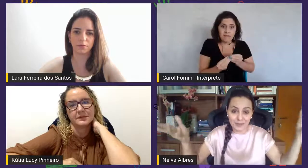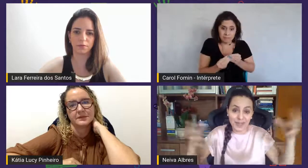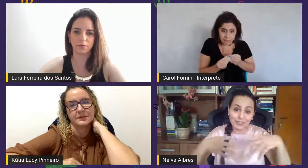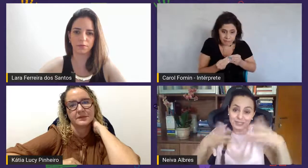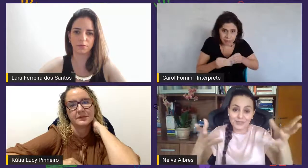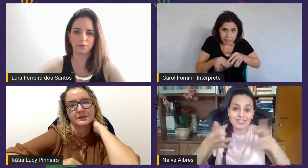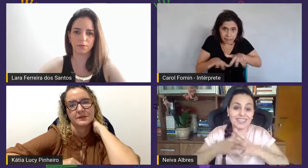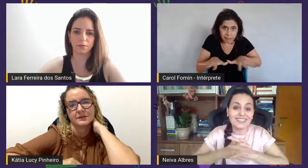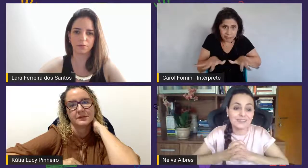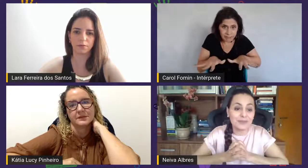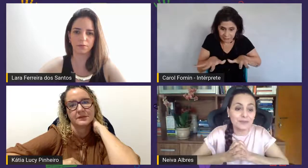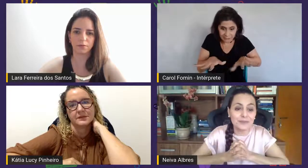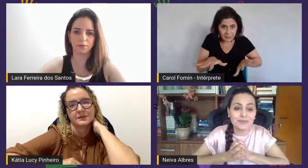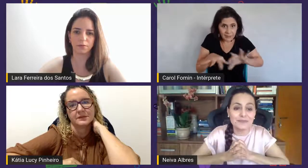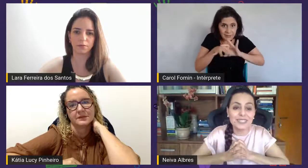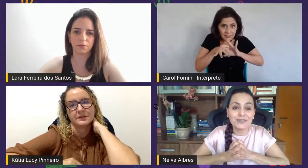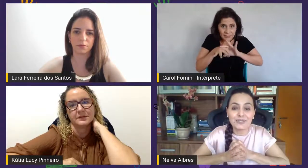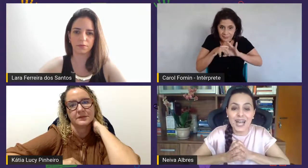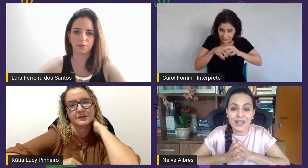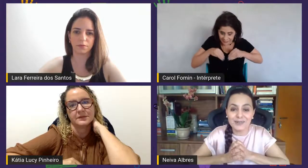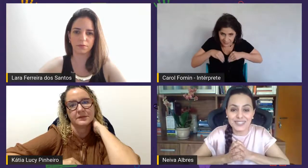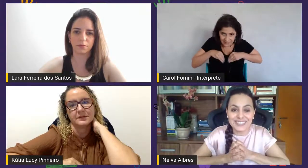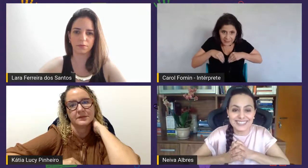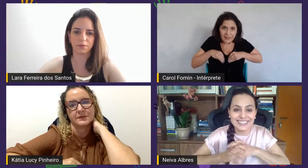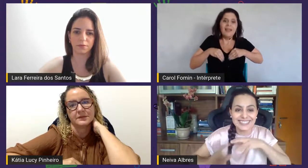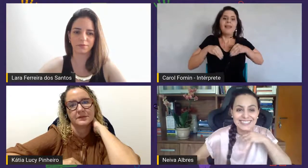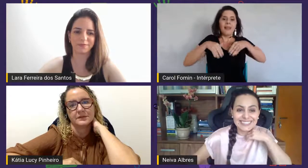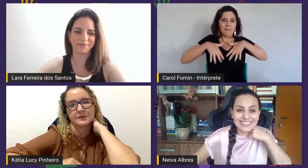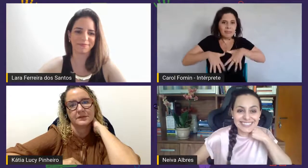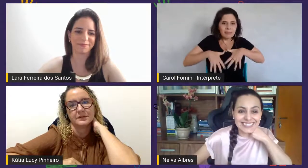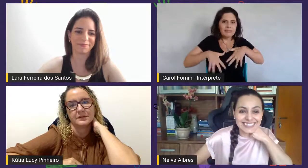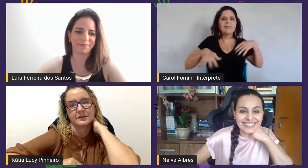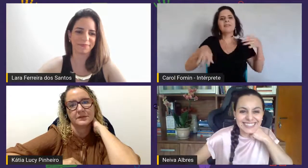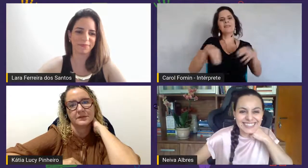muitas linguagens, não sei, vamos manter o diálogo aqui.